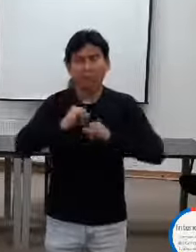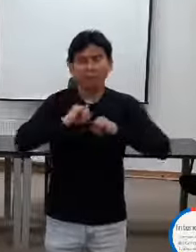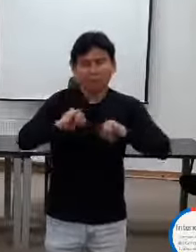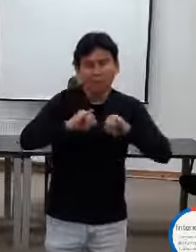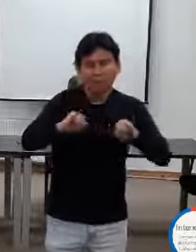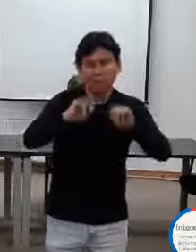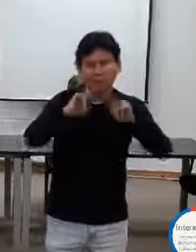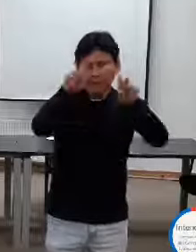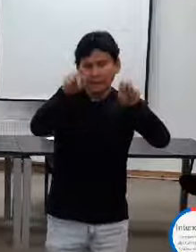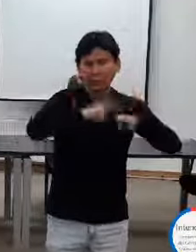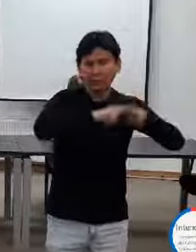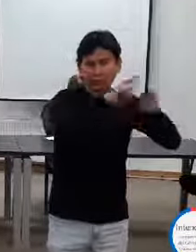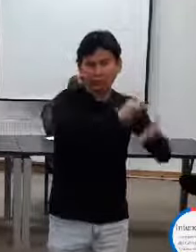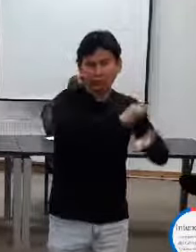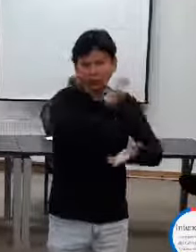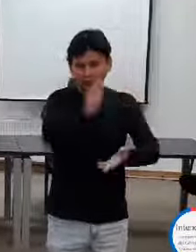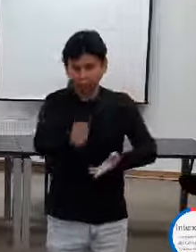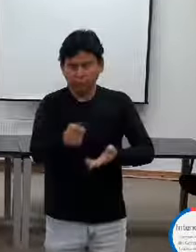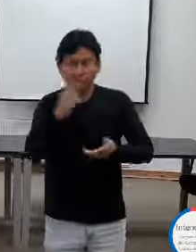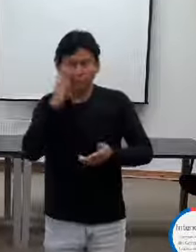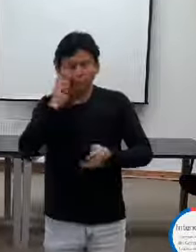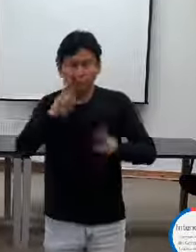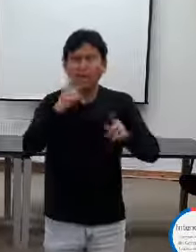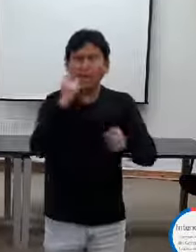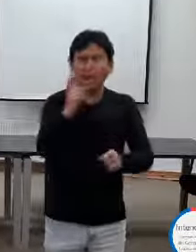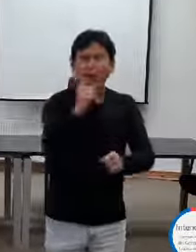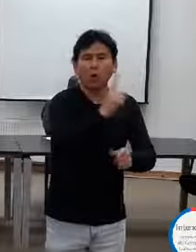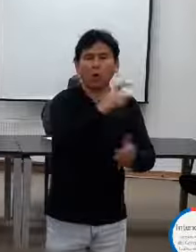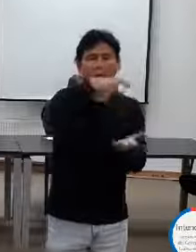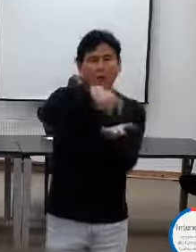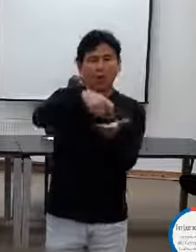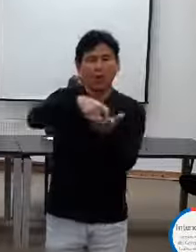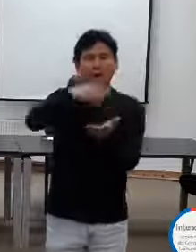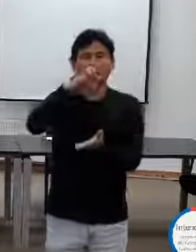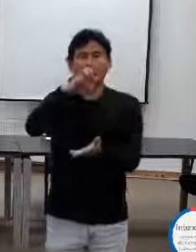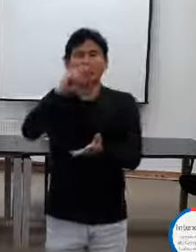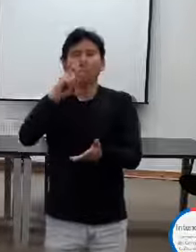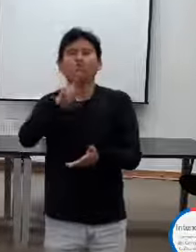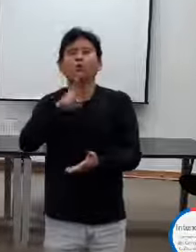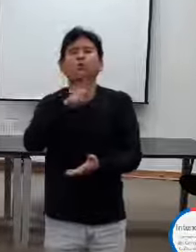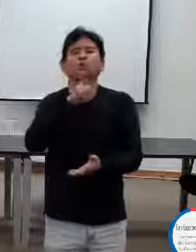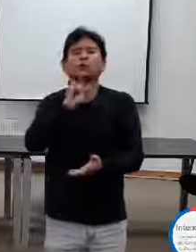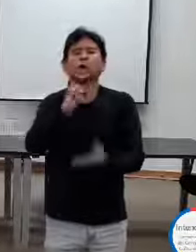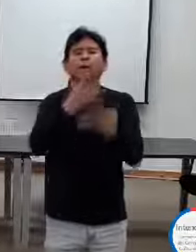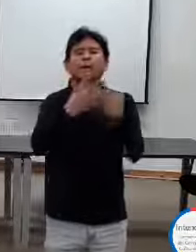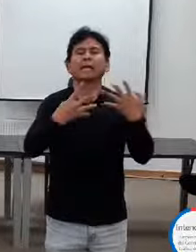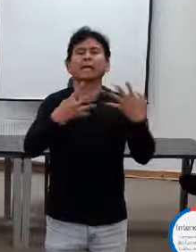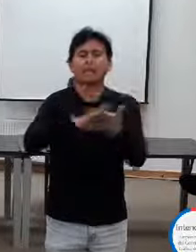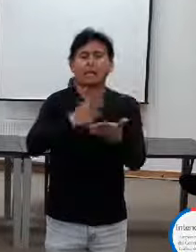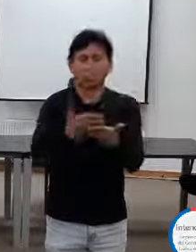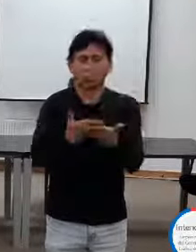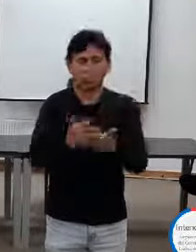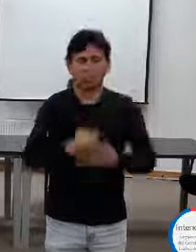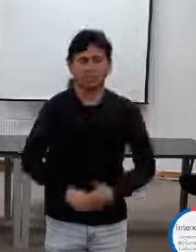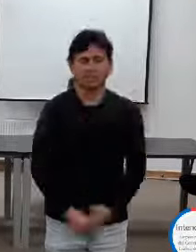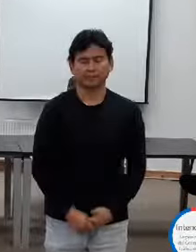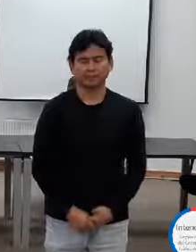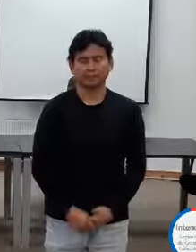inversión tanto en equipo como en infraestructura para cada una de las postas que conforman sus comunas.